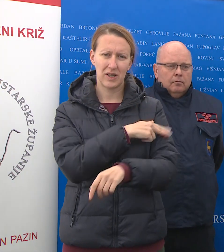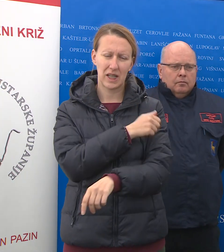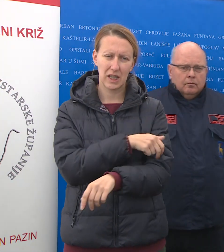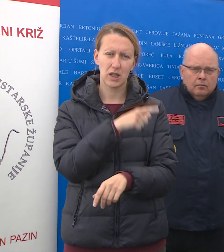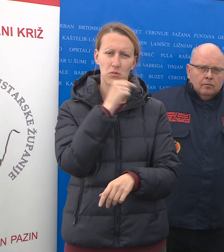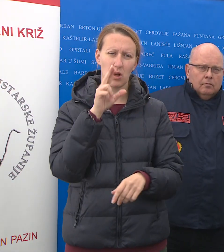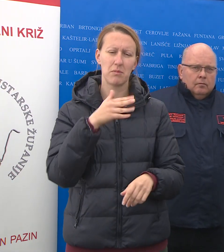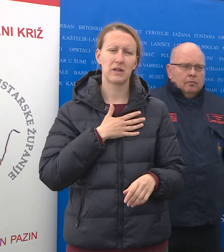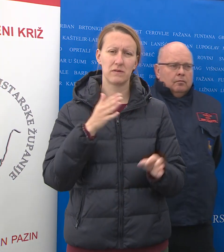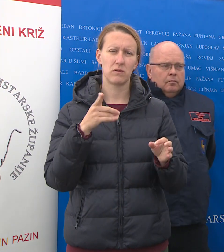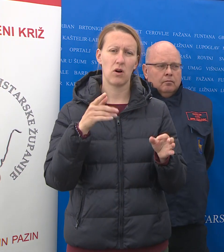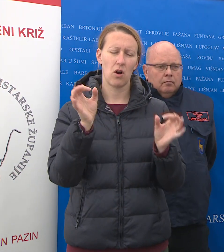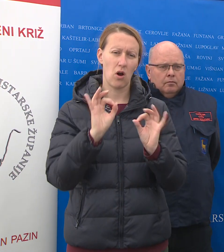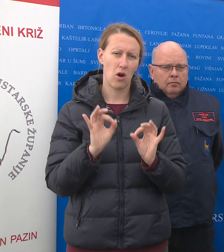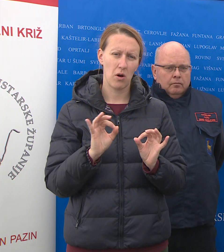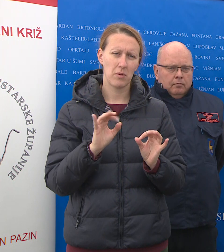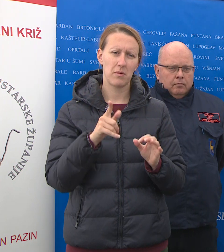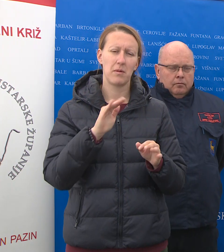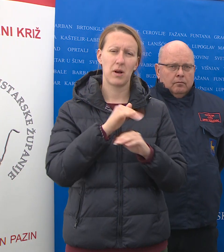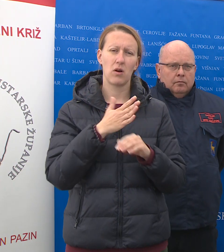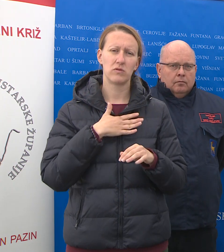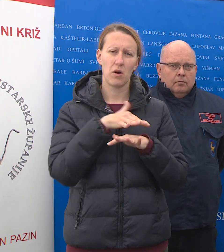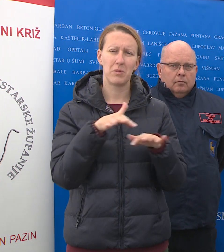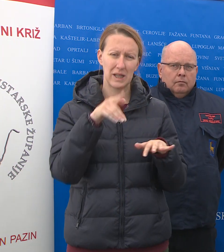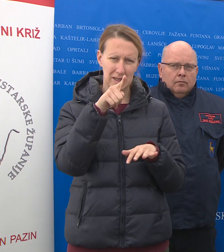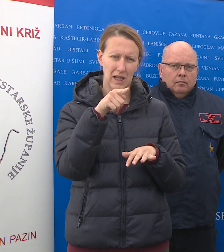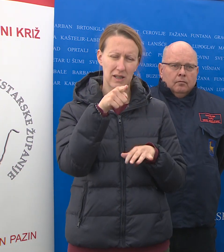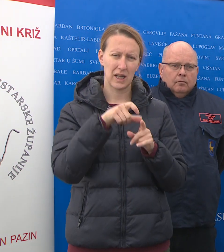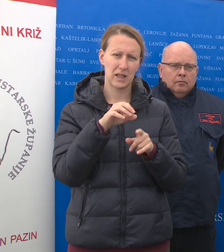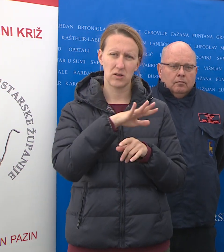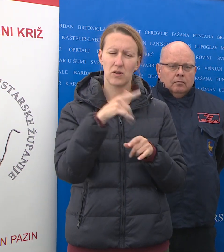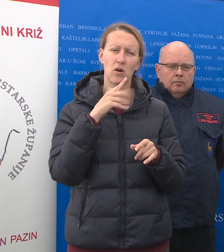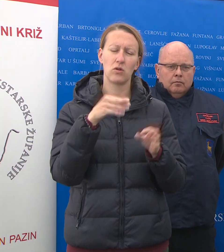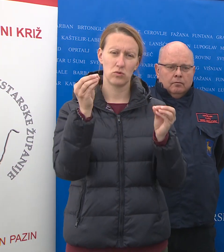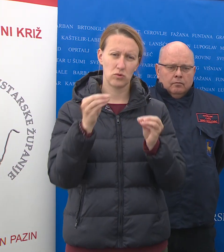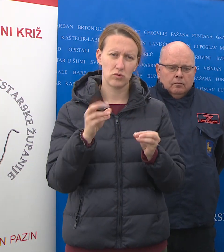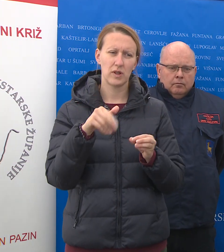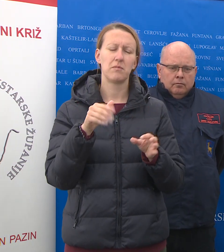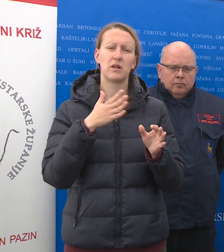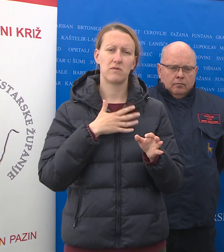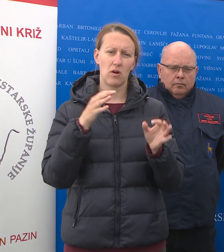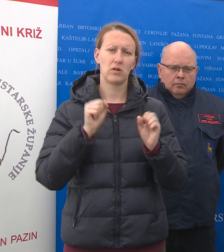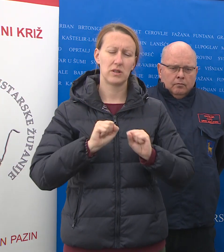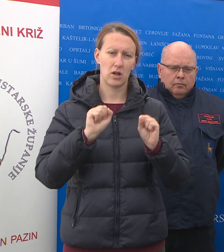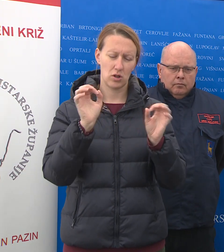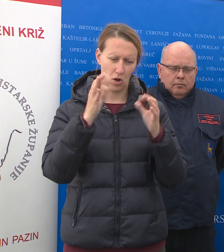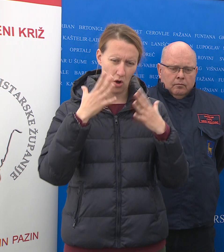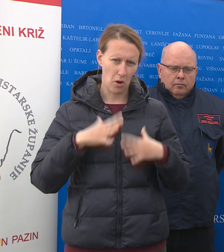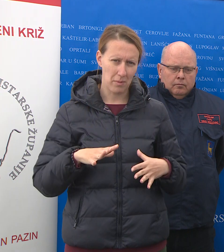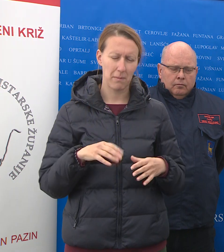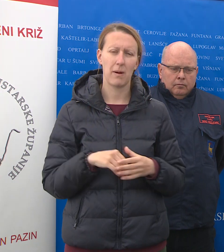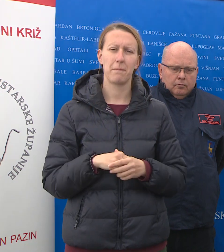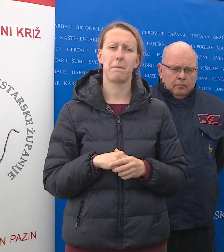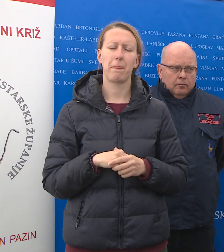križa. Policija ima svoju opskrbu preko svojih ministarstva, znači taj dio svi koji su u sustavu su opskrbljeni sa zaštitnom opremom. Što se